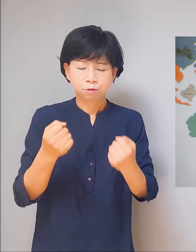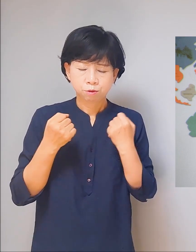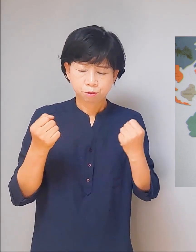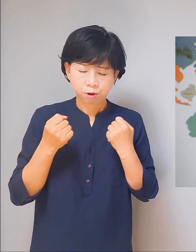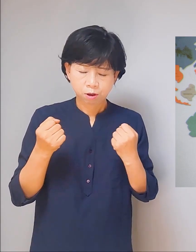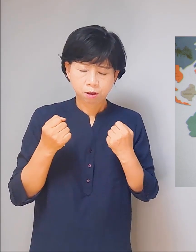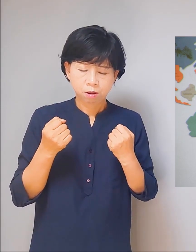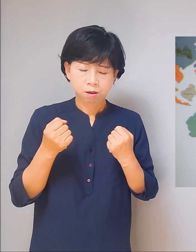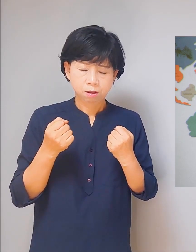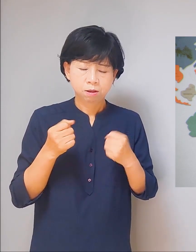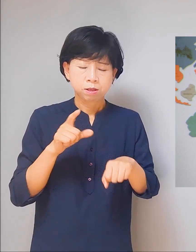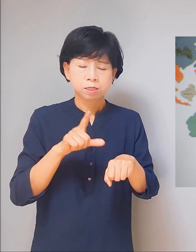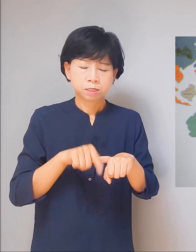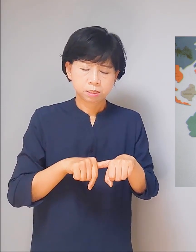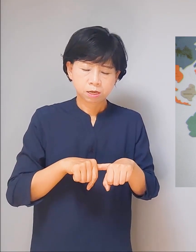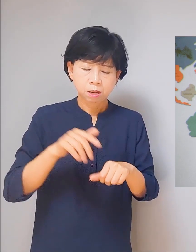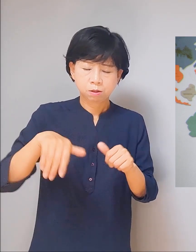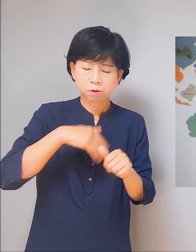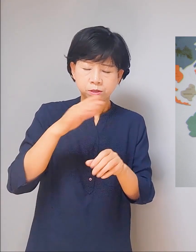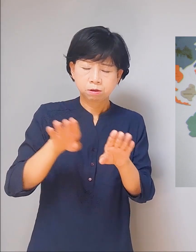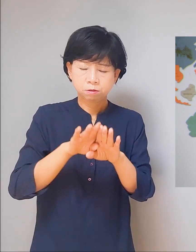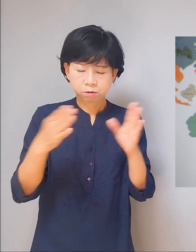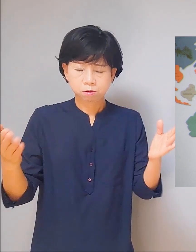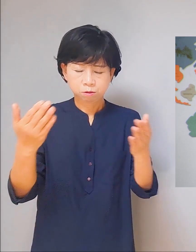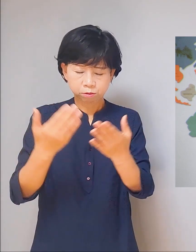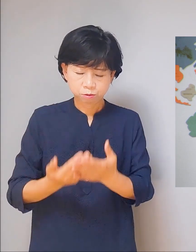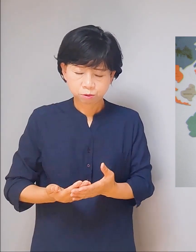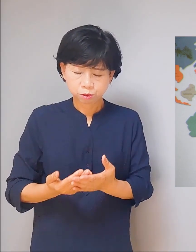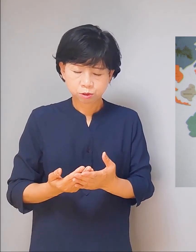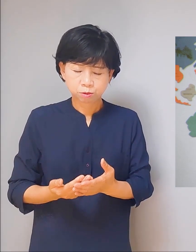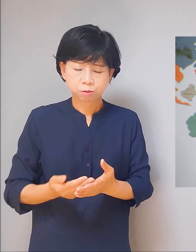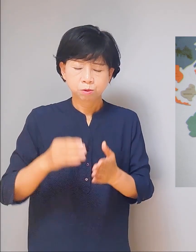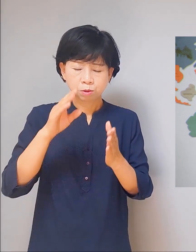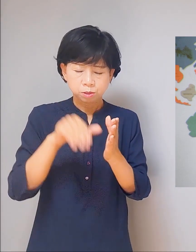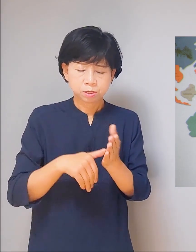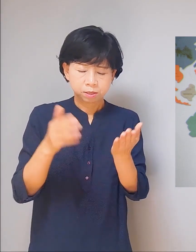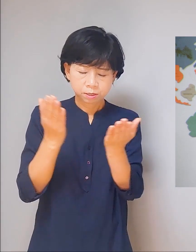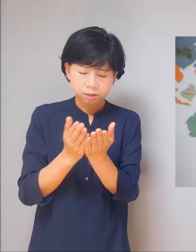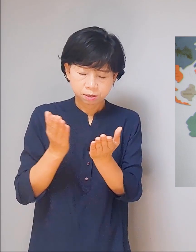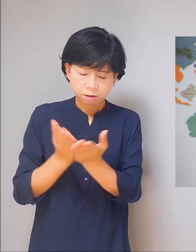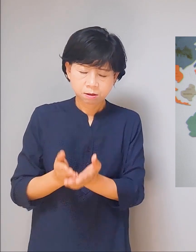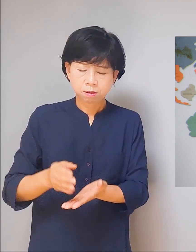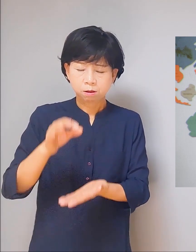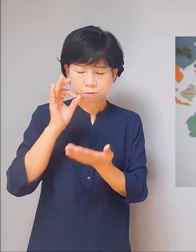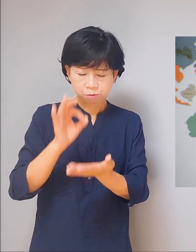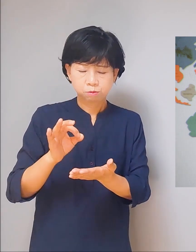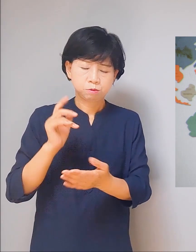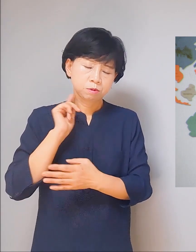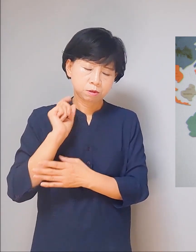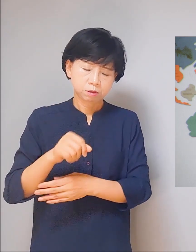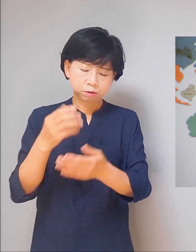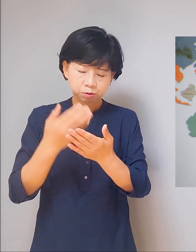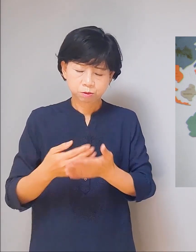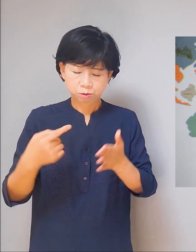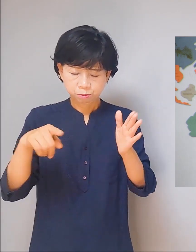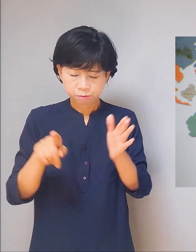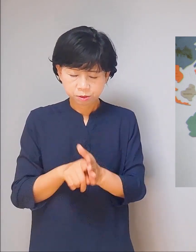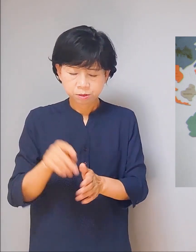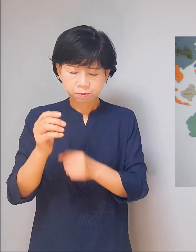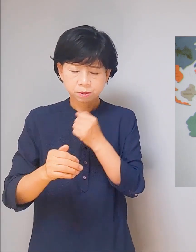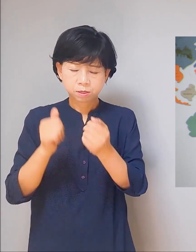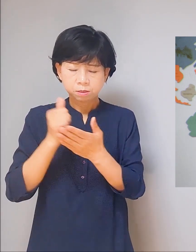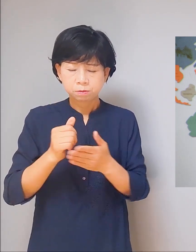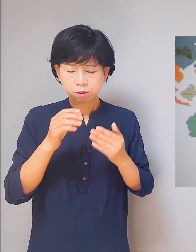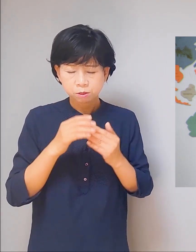우리가 할 수 있는 시간과 환경을 열어주시고 또 때에 따라서 물질도 허락해 주실 줄 믿습니다. 하나님께서